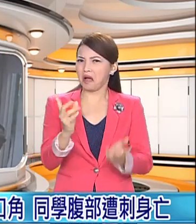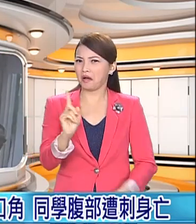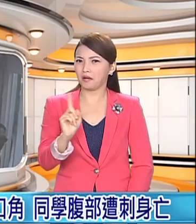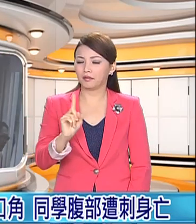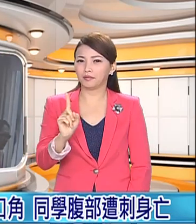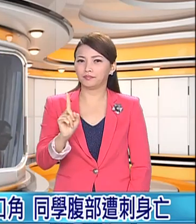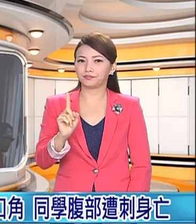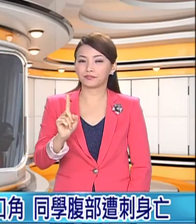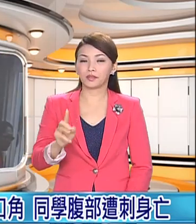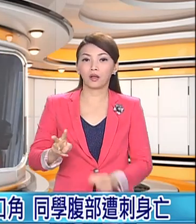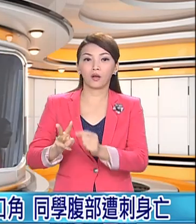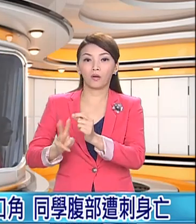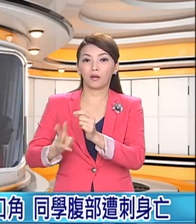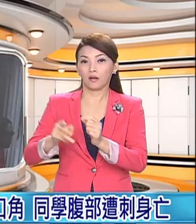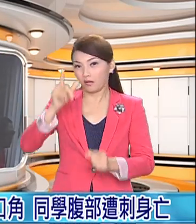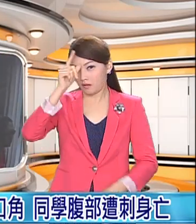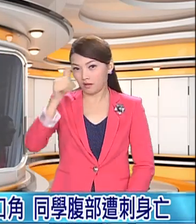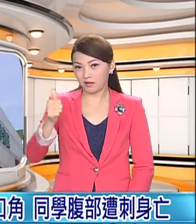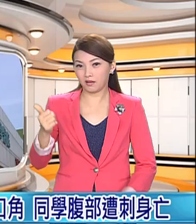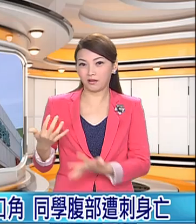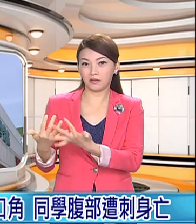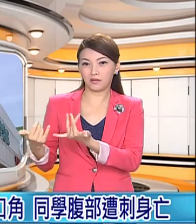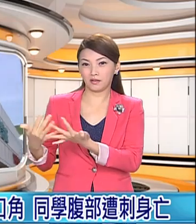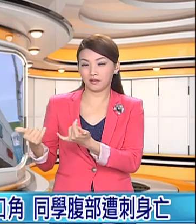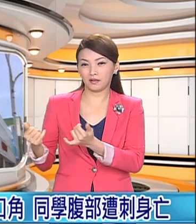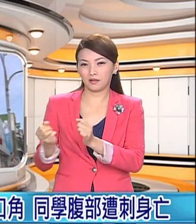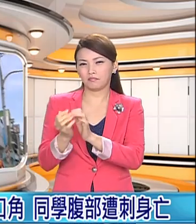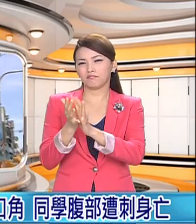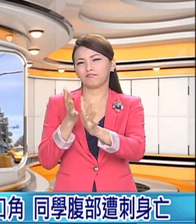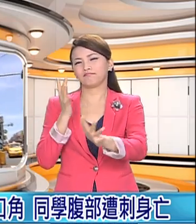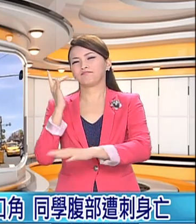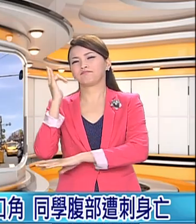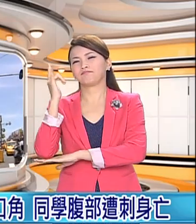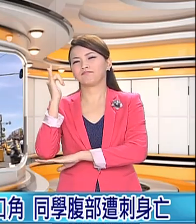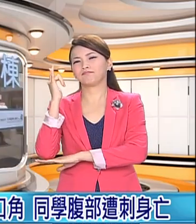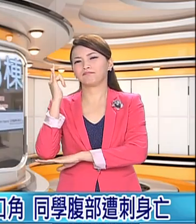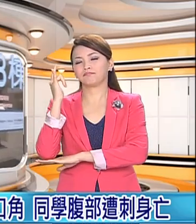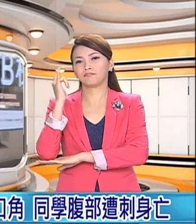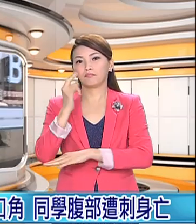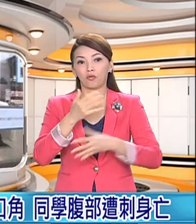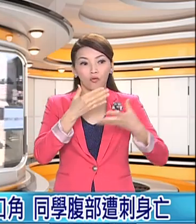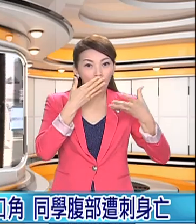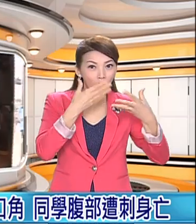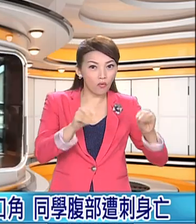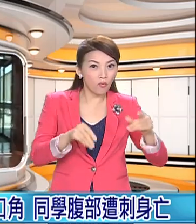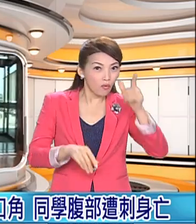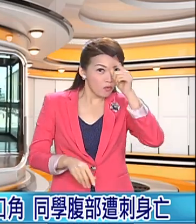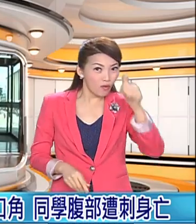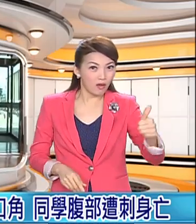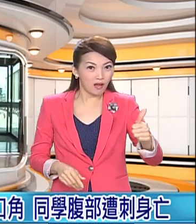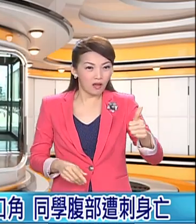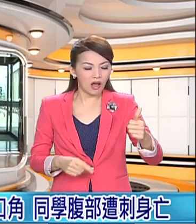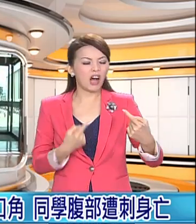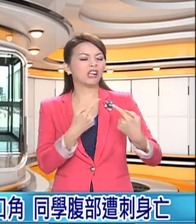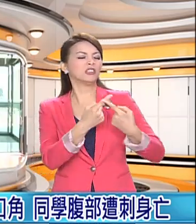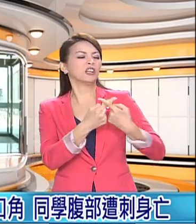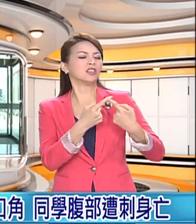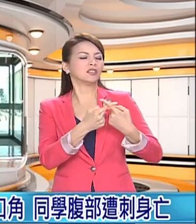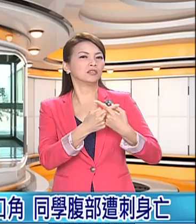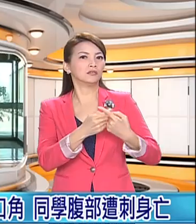持刀刺伤同学的事件。国三的黄姓男同学在排队过程和也是姓黄的同